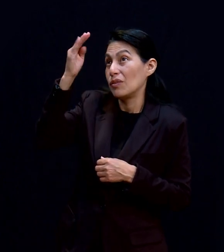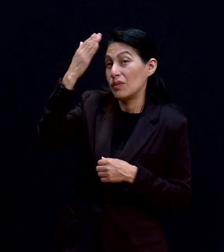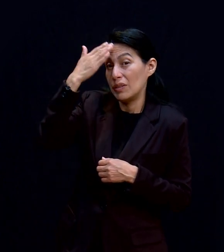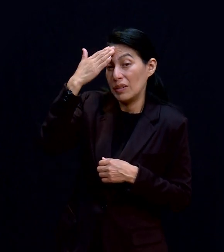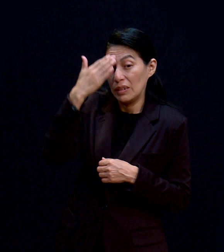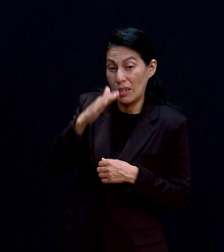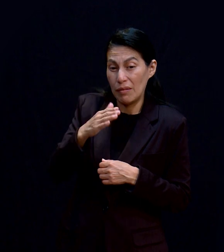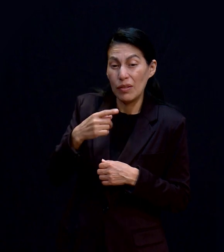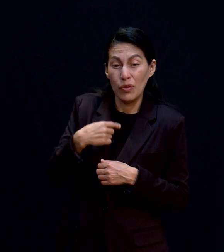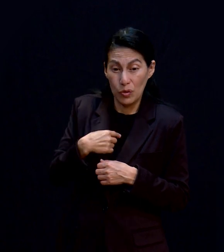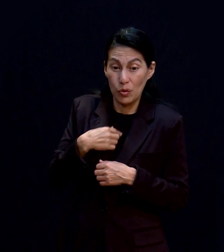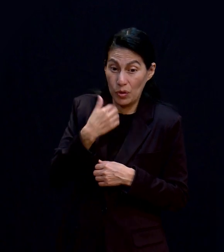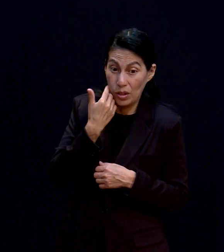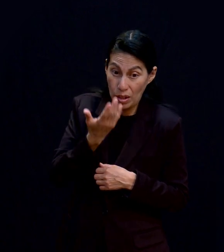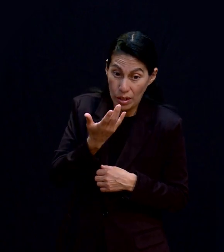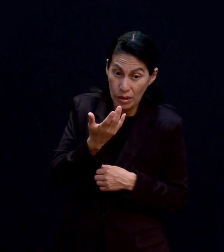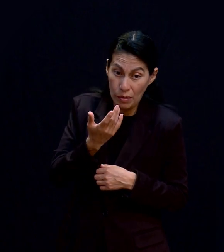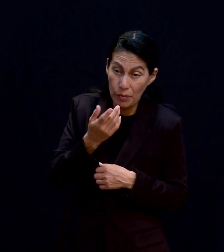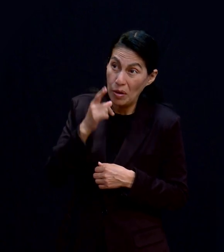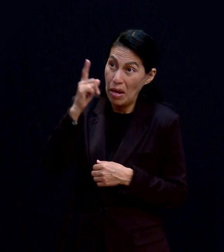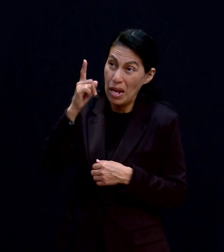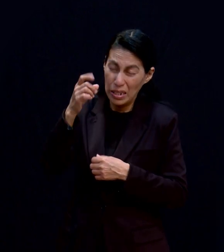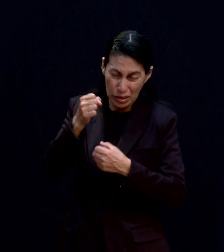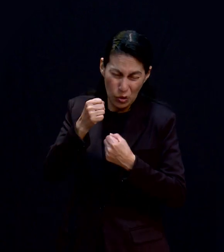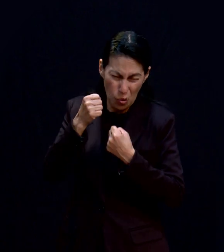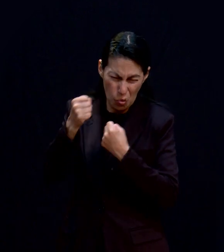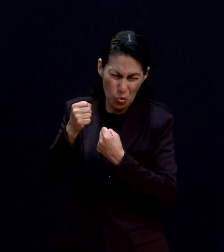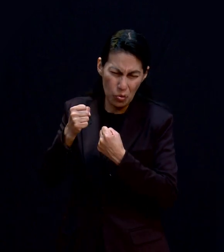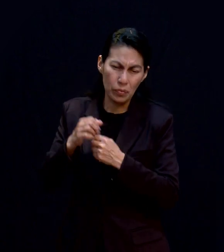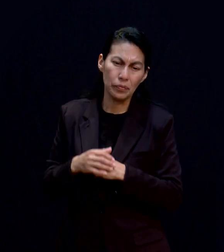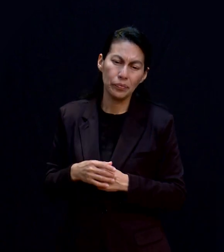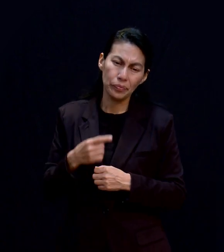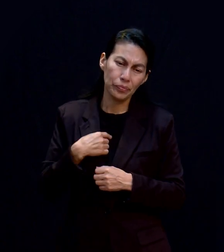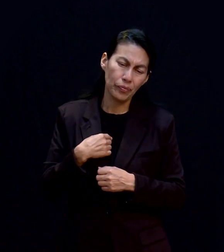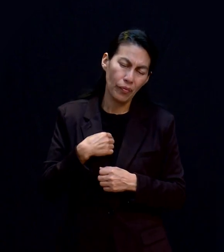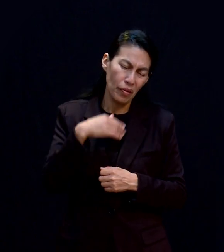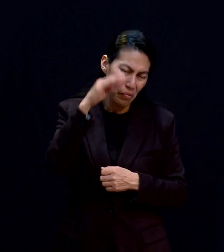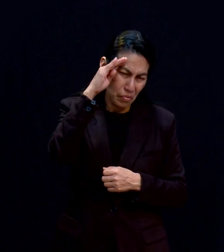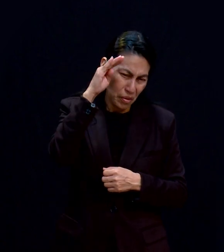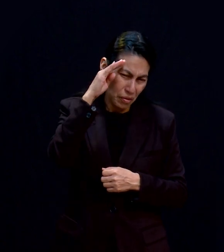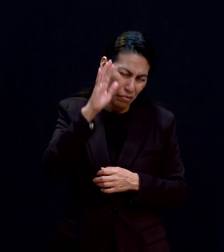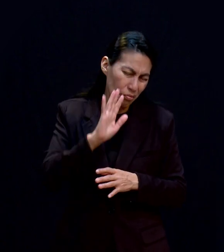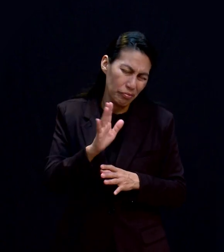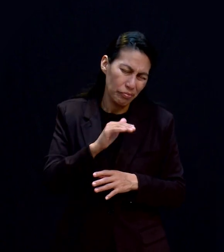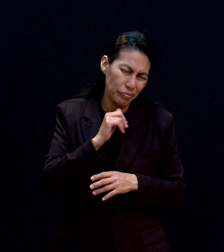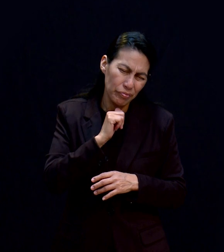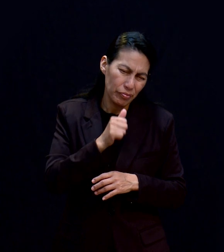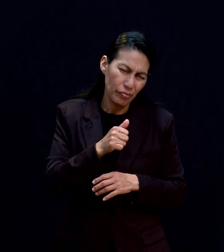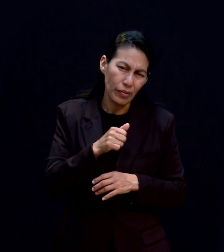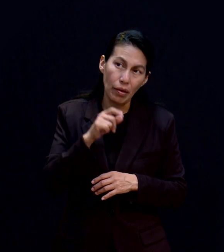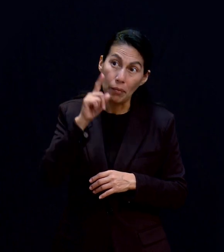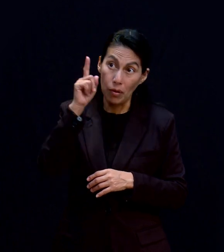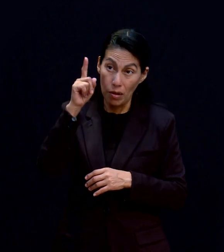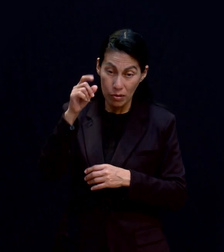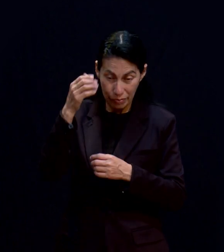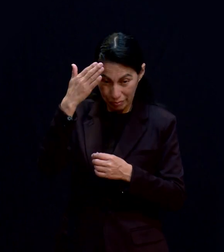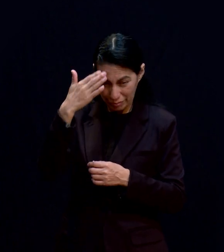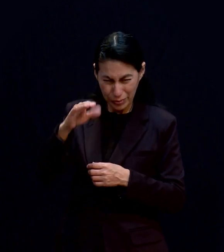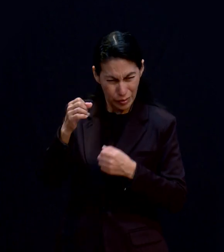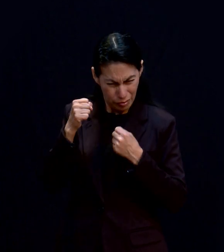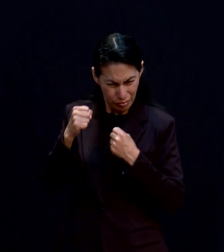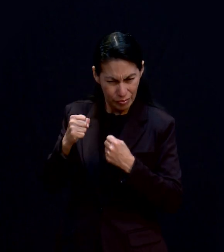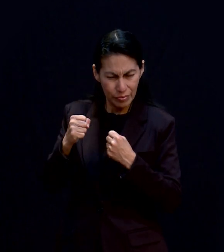lo que yo quiero más que lo que yo pienso que quiero entonces decía siempre tiene algo